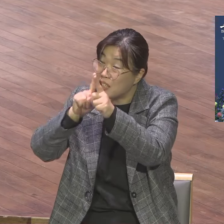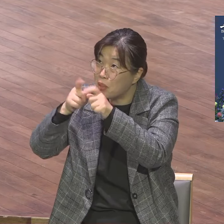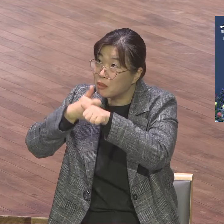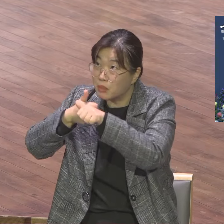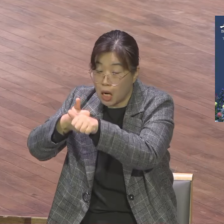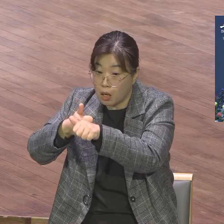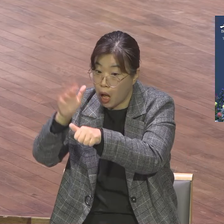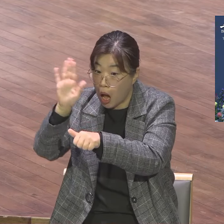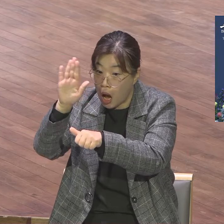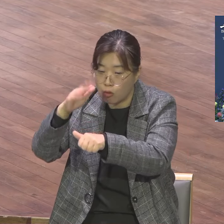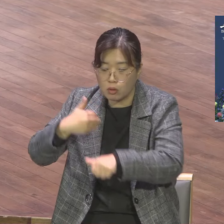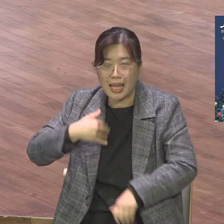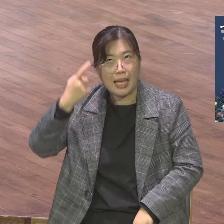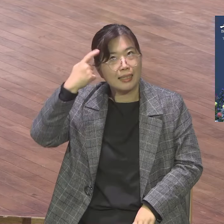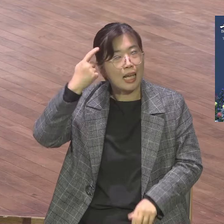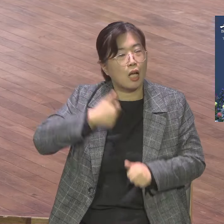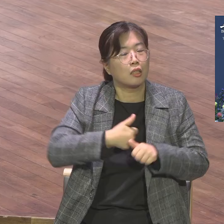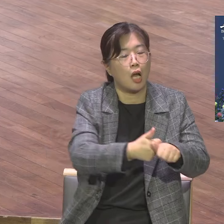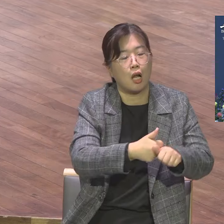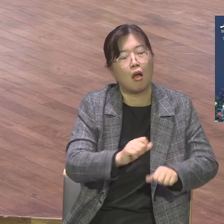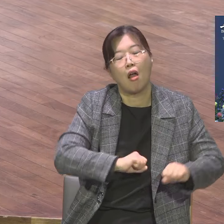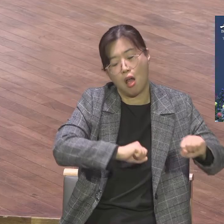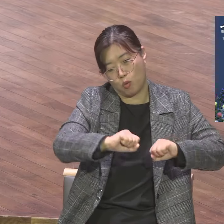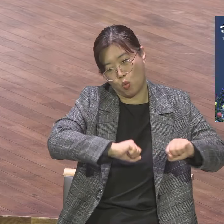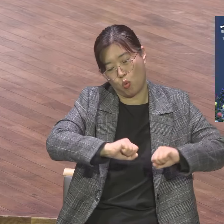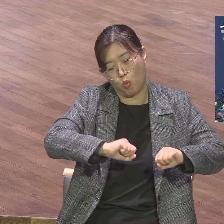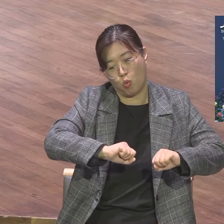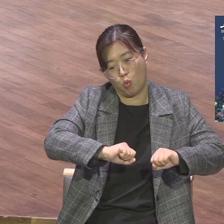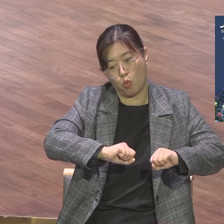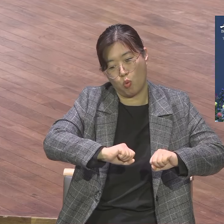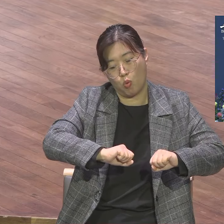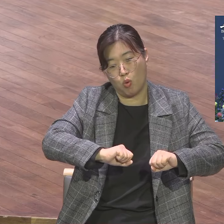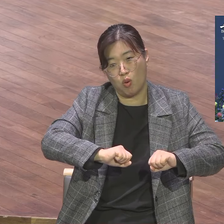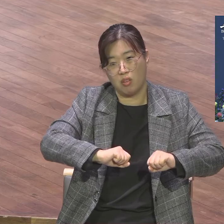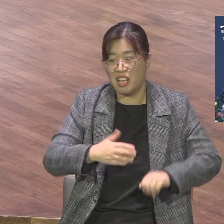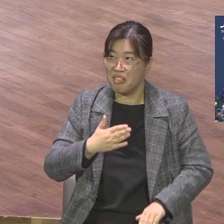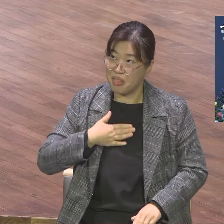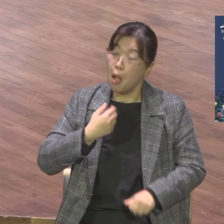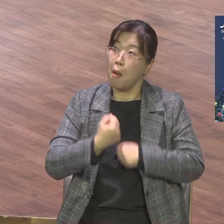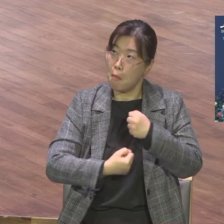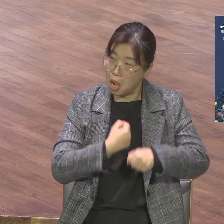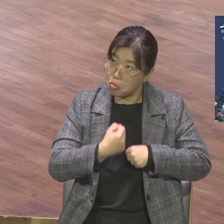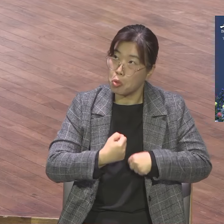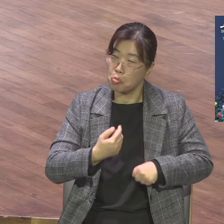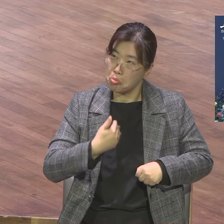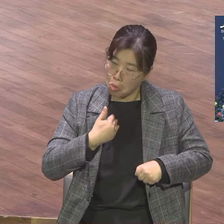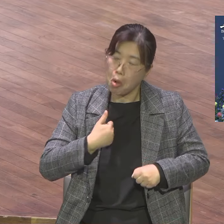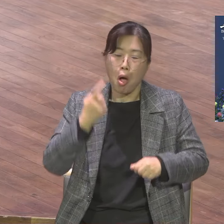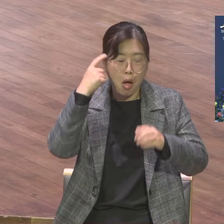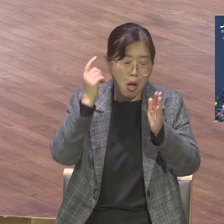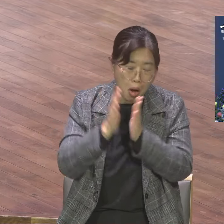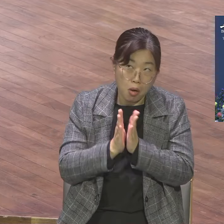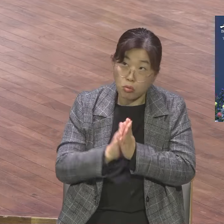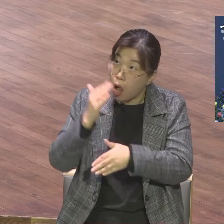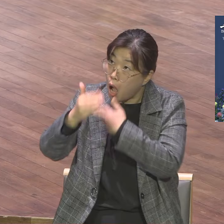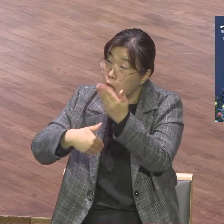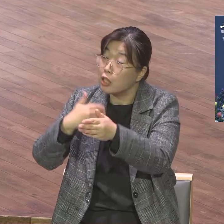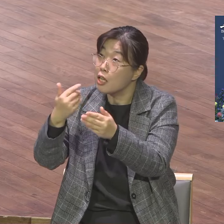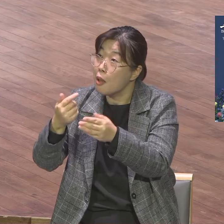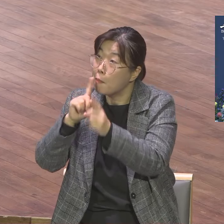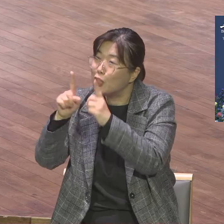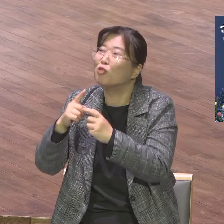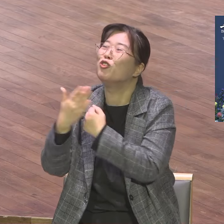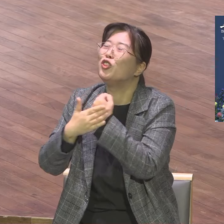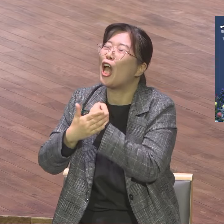안 믿어. 그 증거로 말씀이 없어 하나도. 내 마음대로 살아. 나의 중심으로 자기 중심. 이게